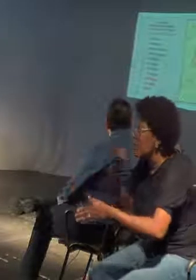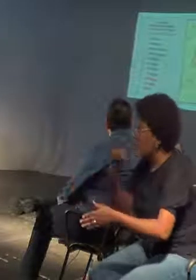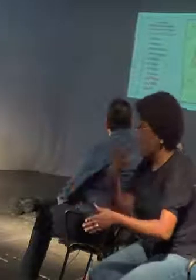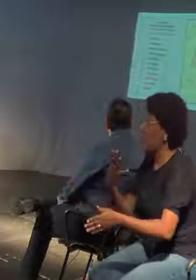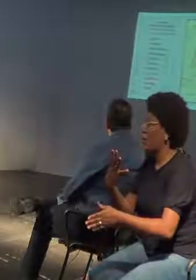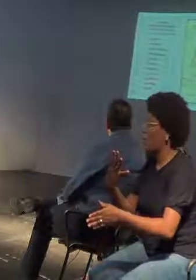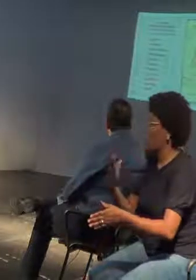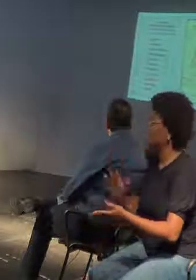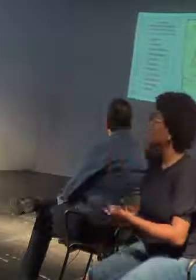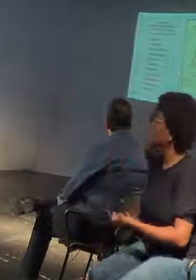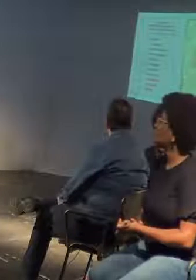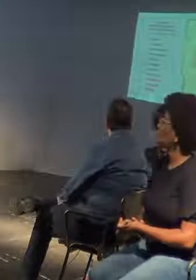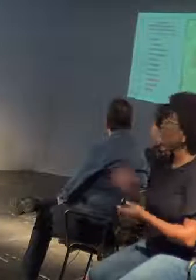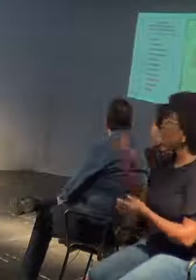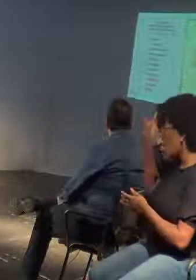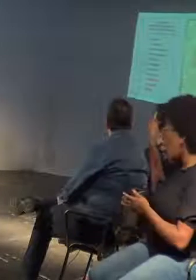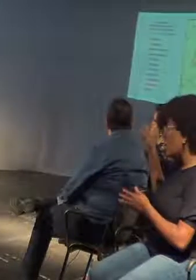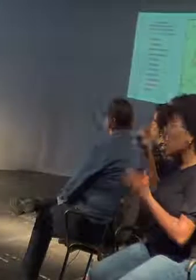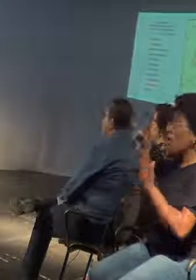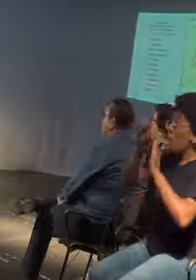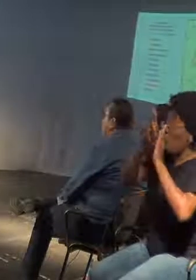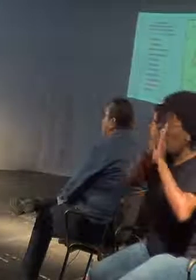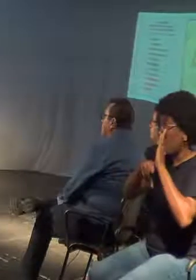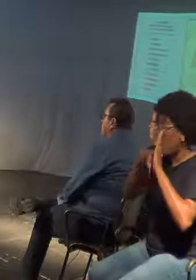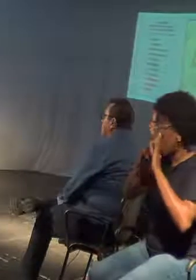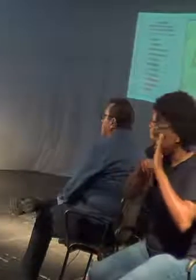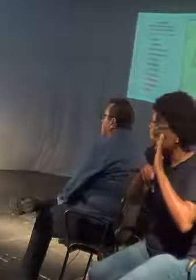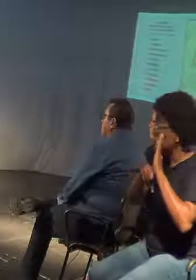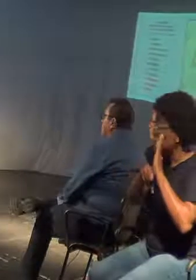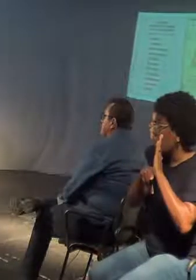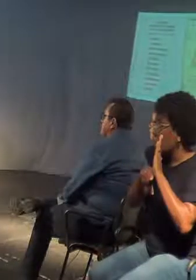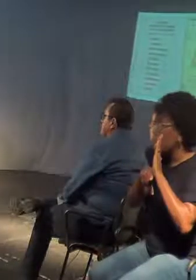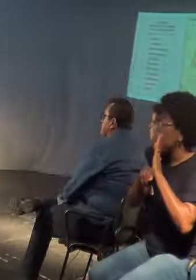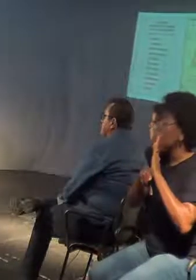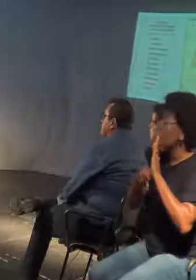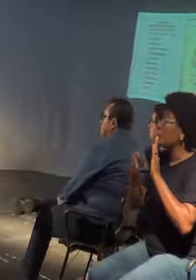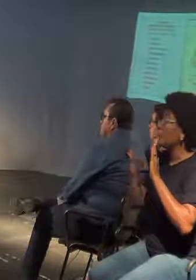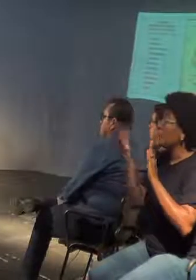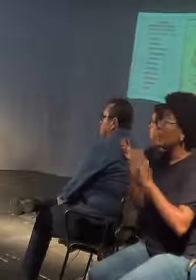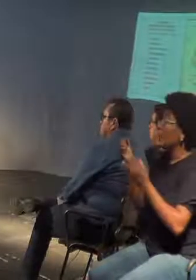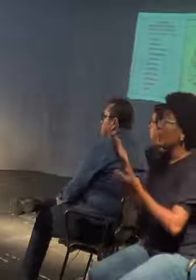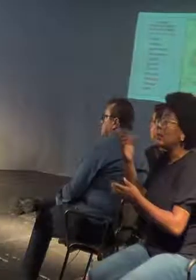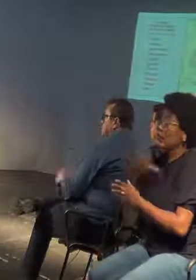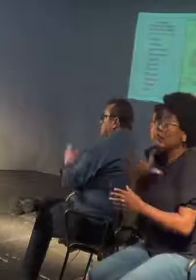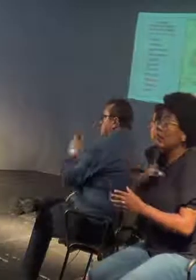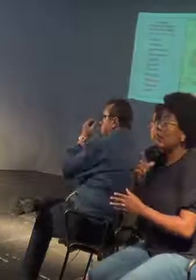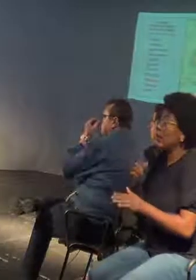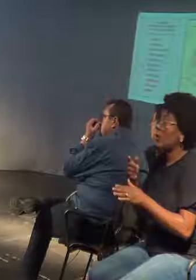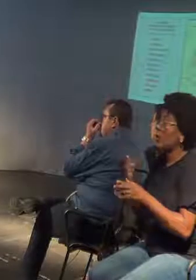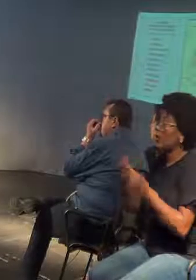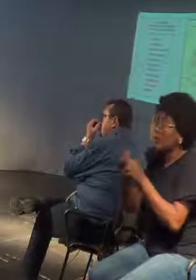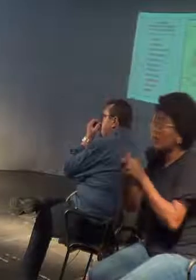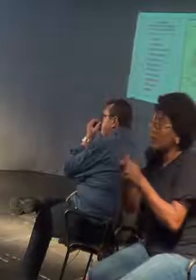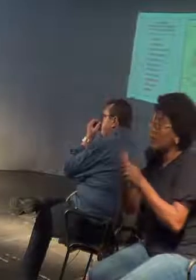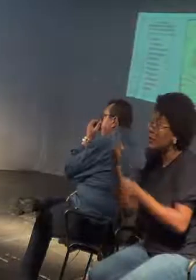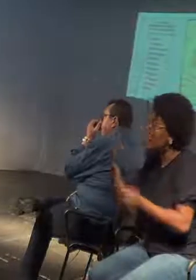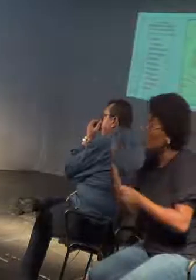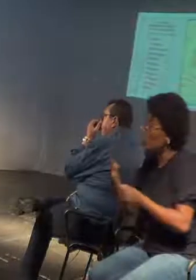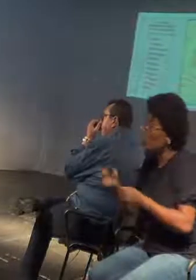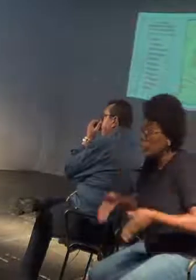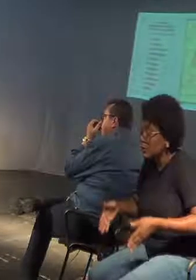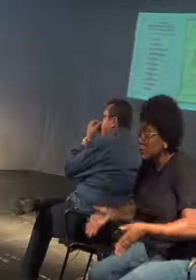da dita duplicação, que para mim não é duplicação, é uma nova estrada que vai ser feita do lado de lá, com graves